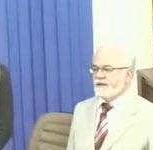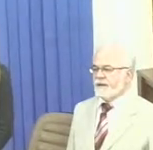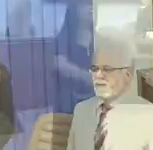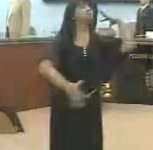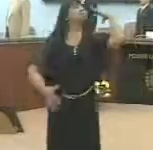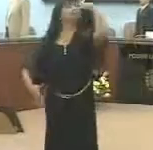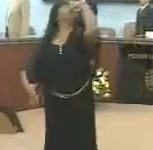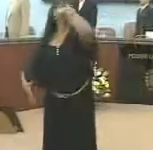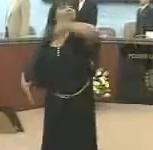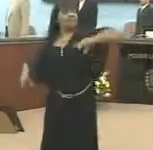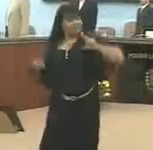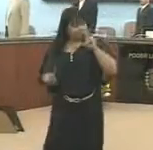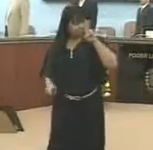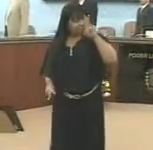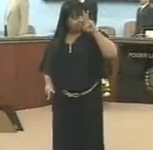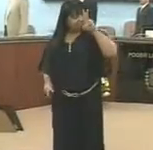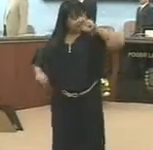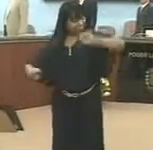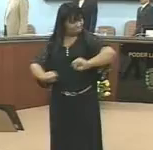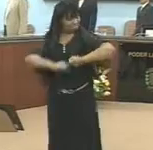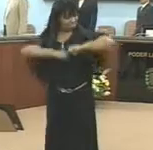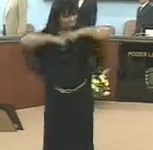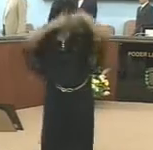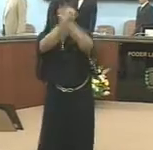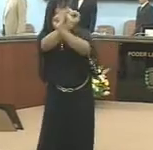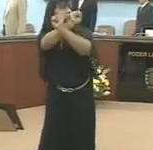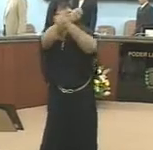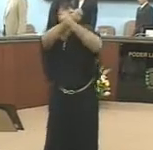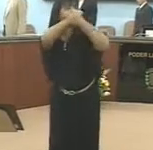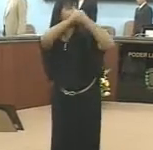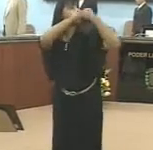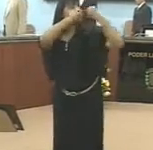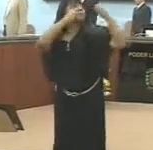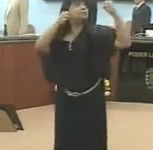natureza, és belo, és forte, impávido